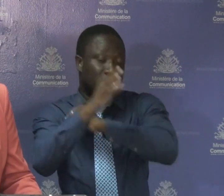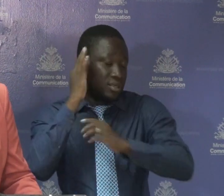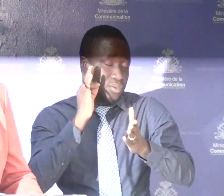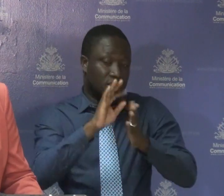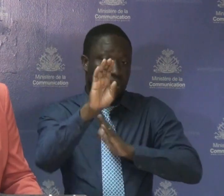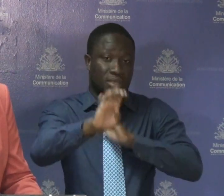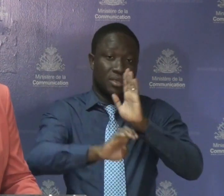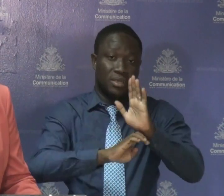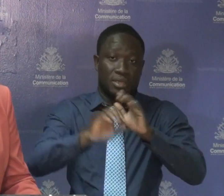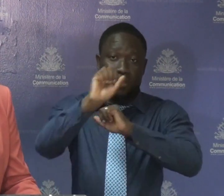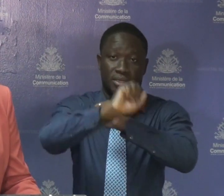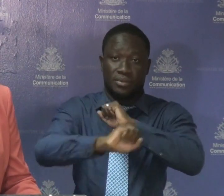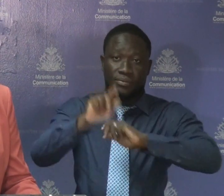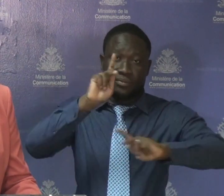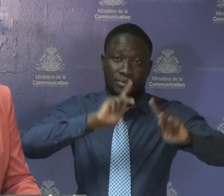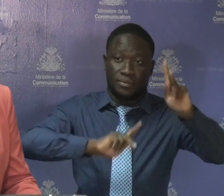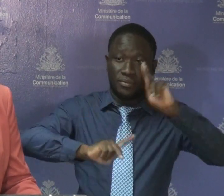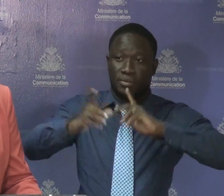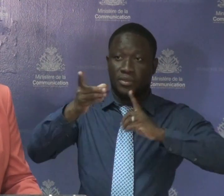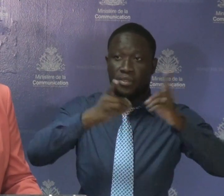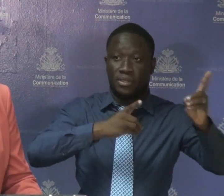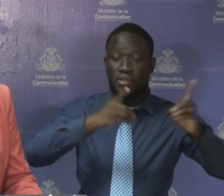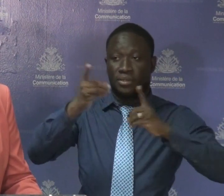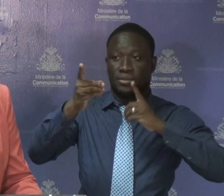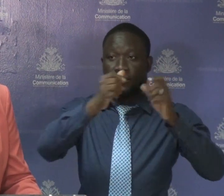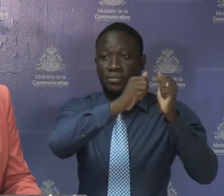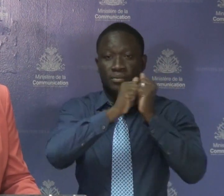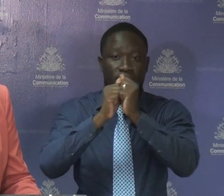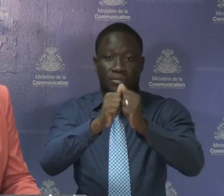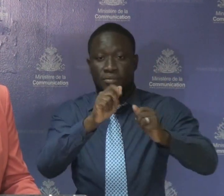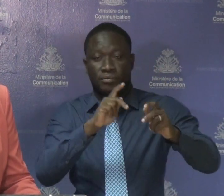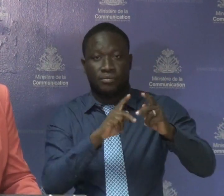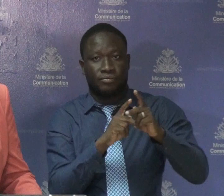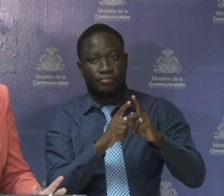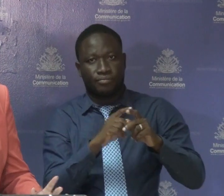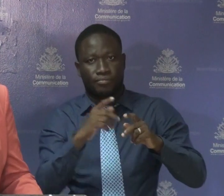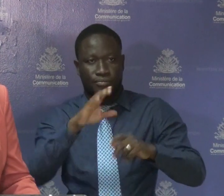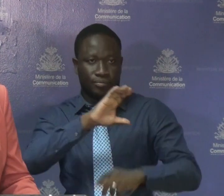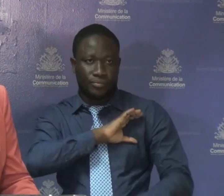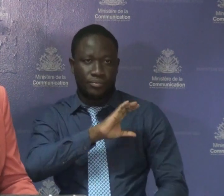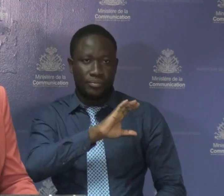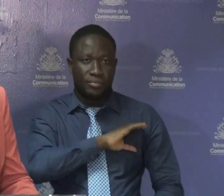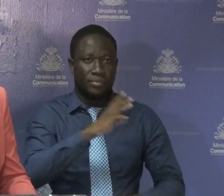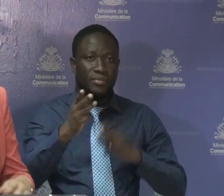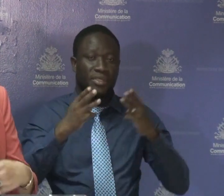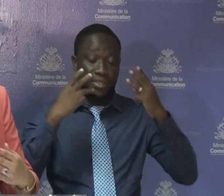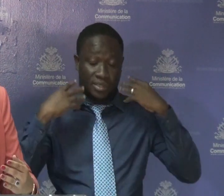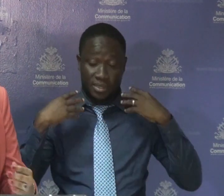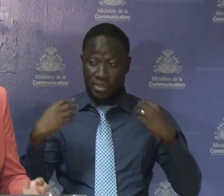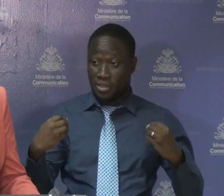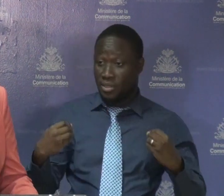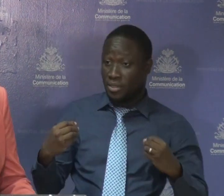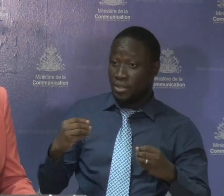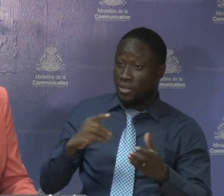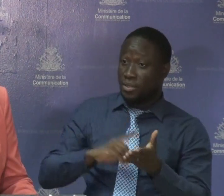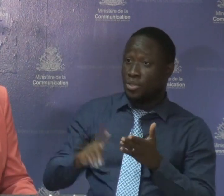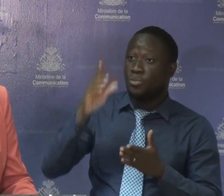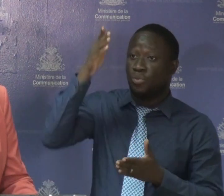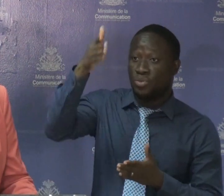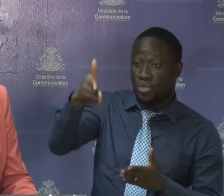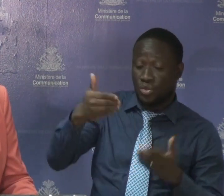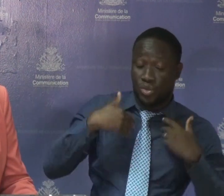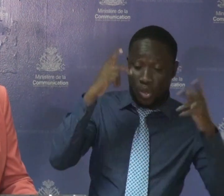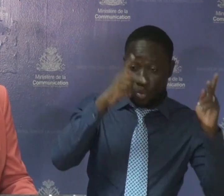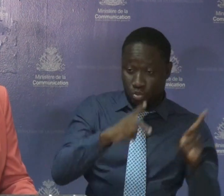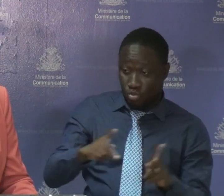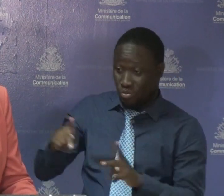publique, la Direction générale de la Police nationale, ainsi que le ministre de la Santé. Pour quelle raison? Parce que faut que nous, d'ici semaine prochaine, nous avons gagné un